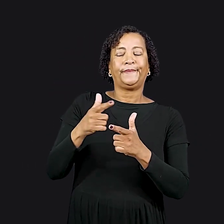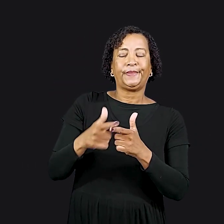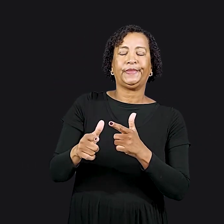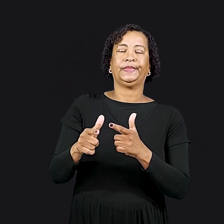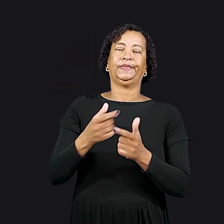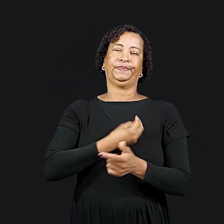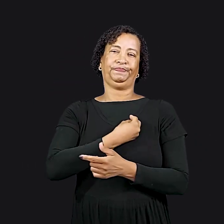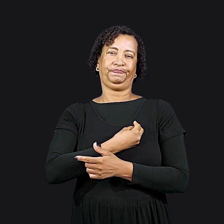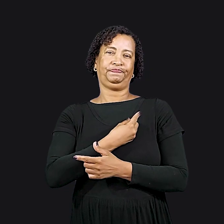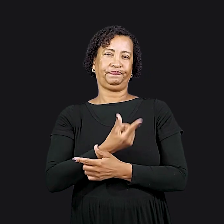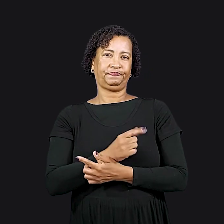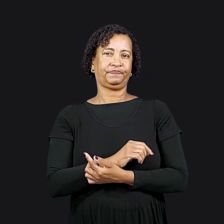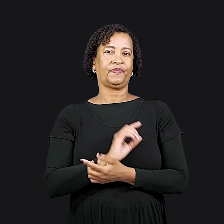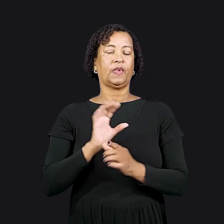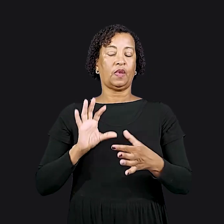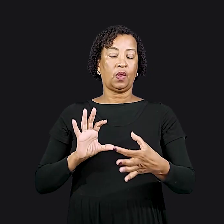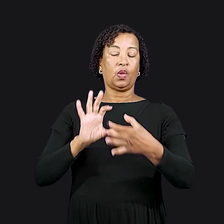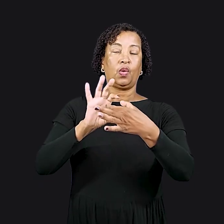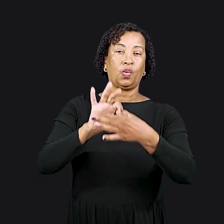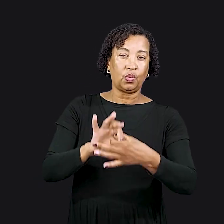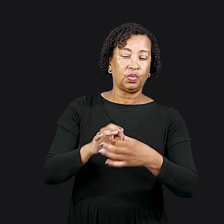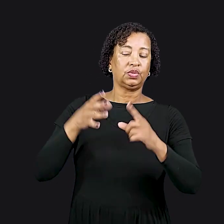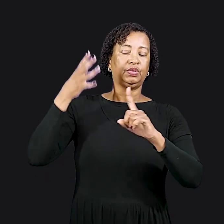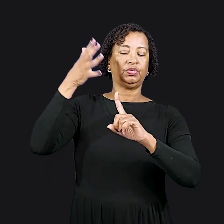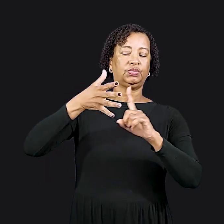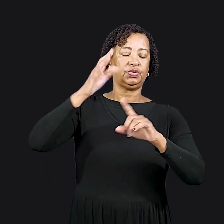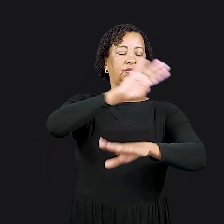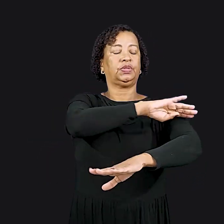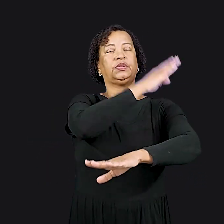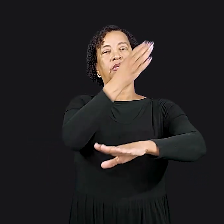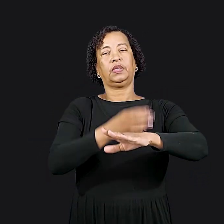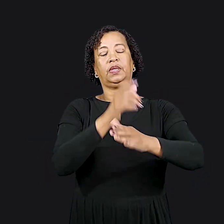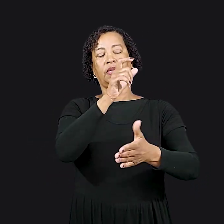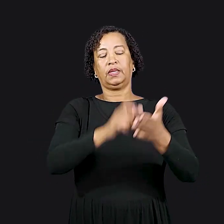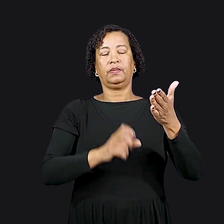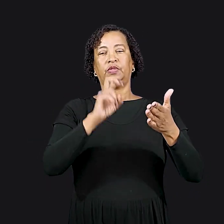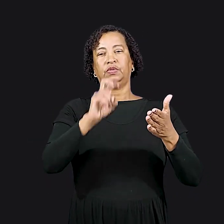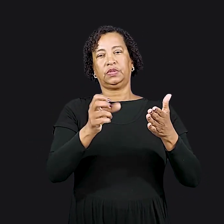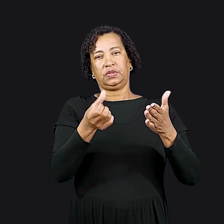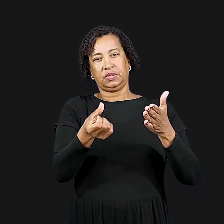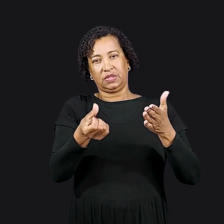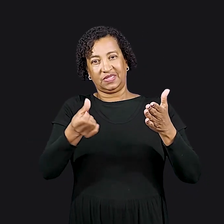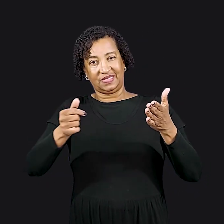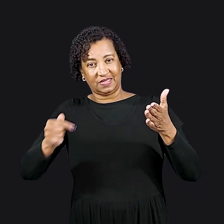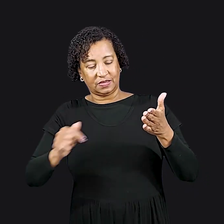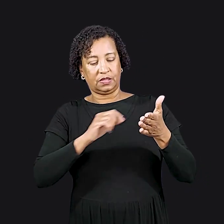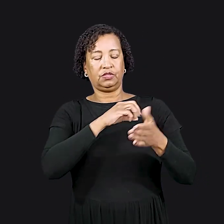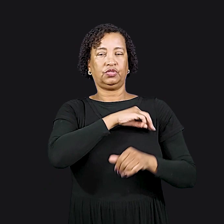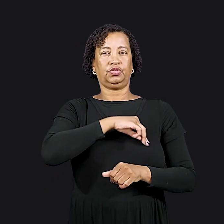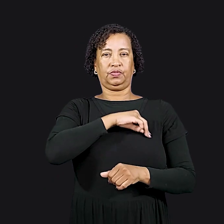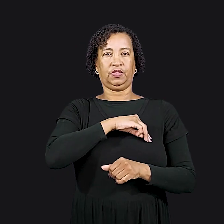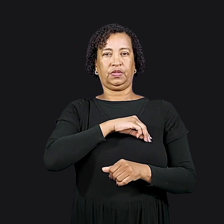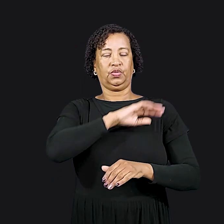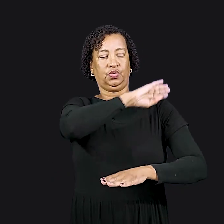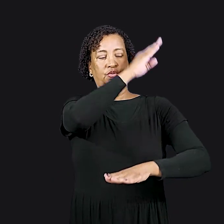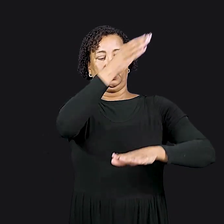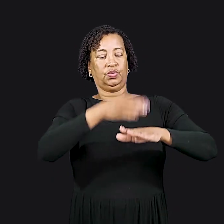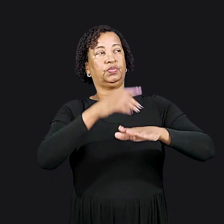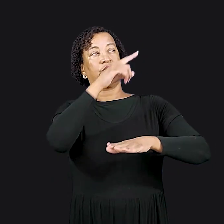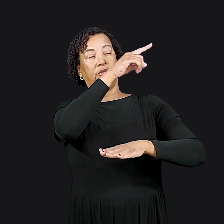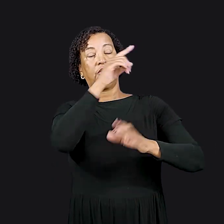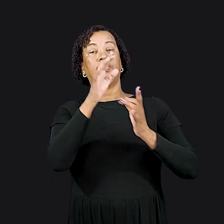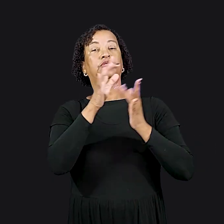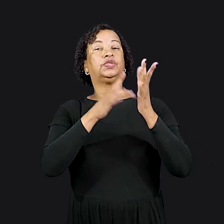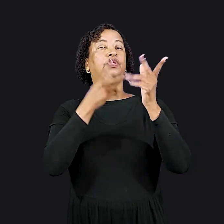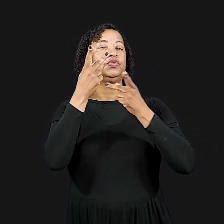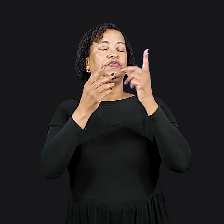do problema. Esse era o contexto do Sermão da Montanha, capítulos 5, 6 e 7 de Mateus. Lá no topo da montanha,